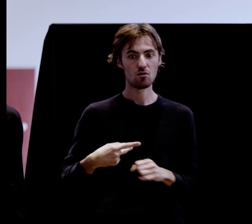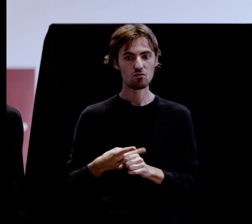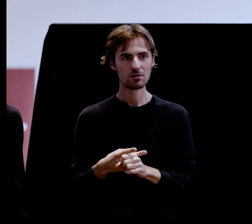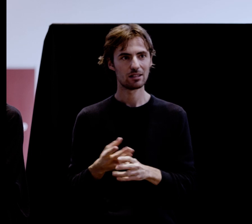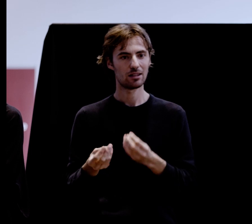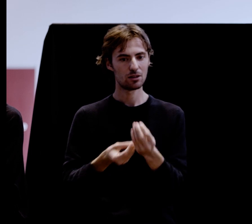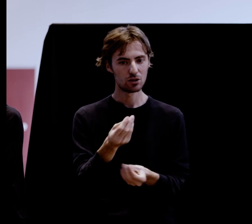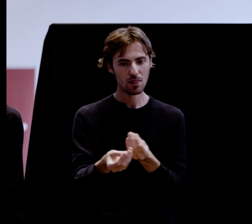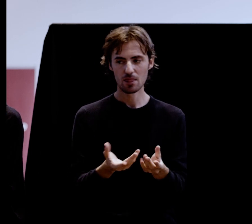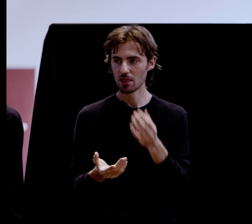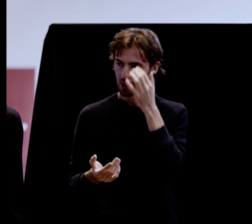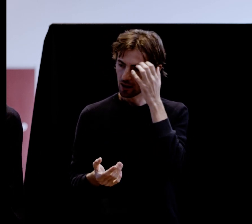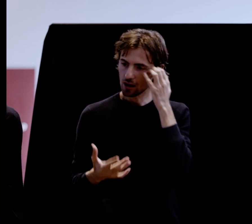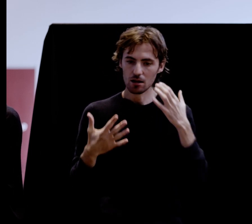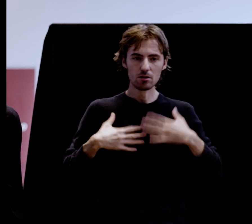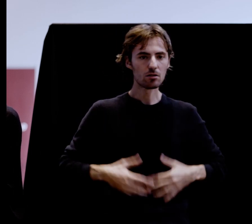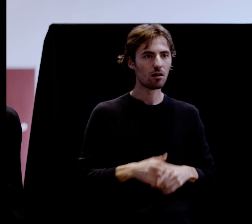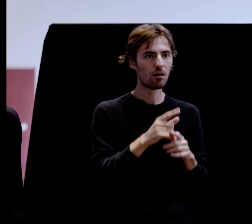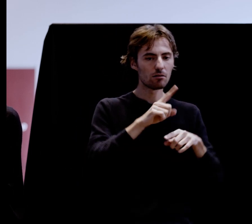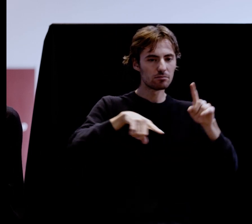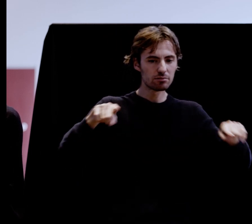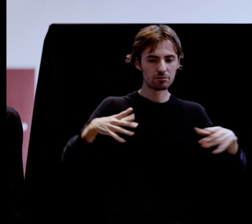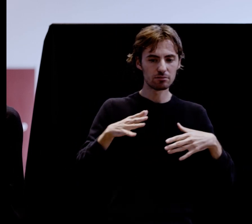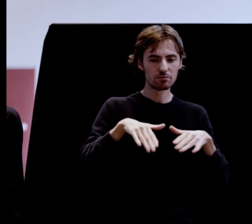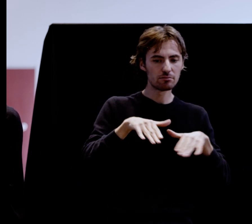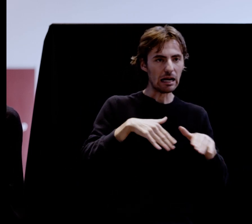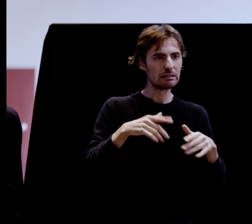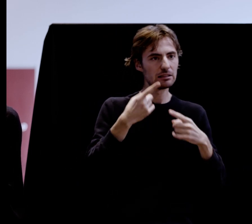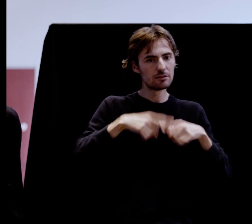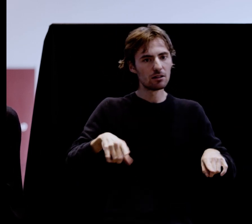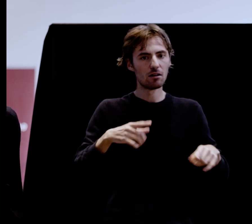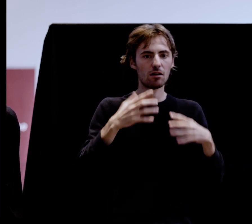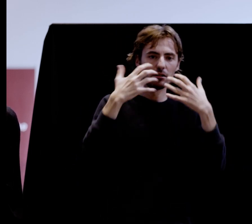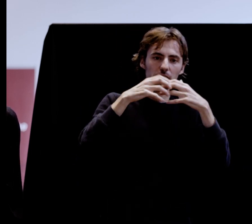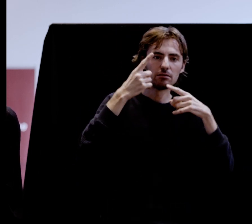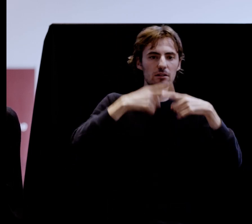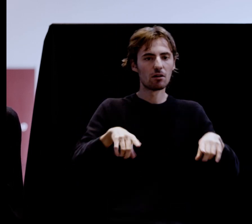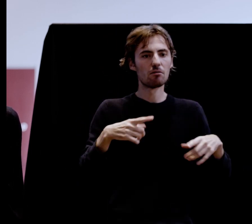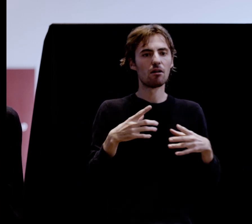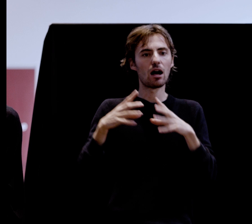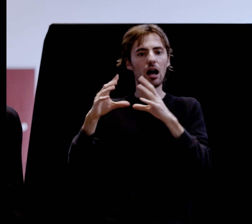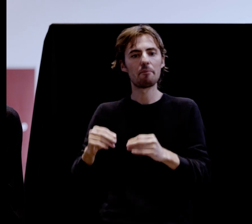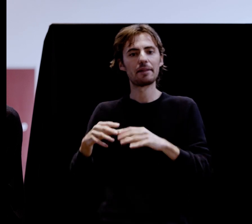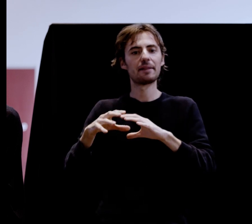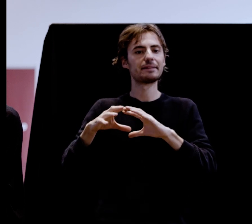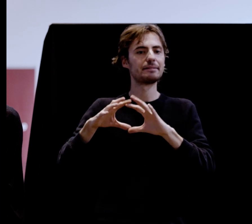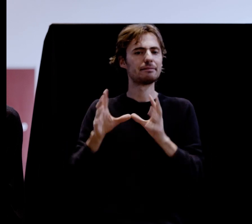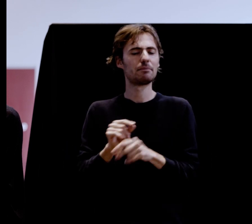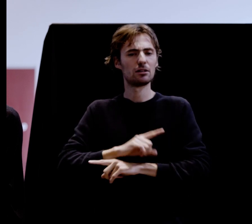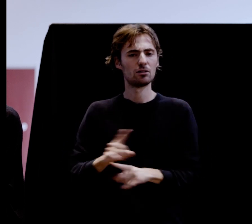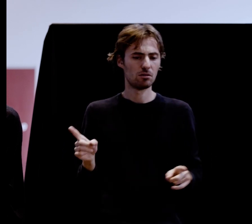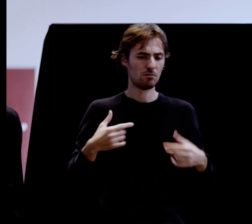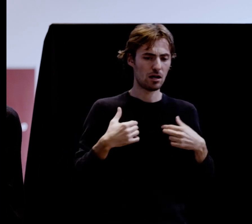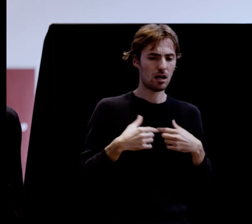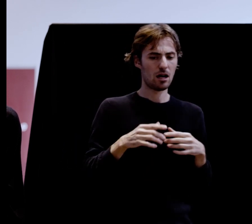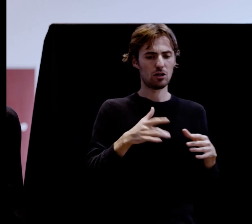que soit mon corps qui ne fonctionne pas comme tout le monde, ou mon cerveau qui est différent, que je ne vive pas dans ma famille, j'ai un cœur comme tout le monde, j'ai aussi un